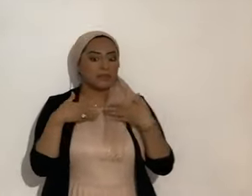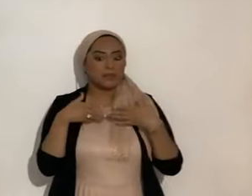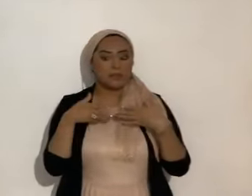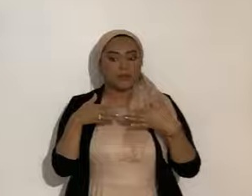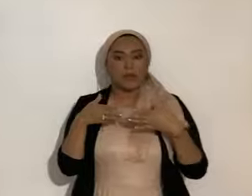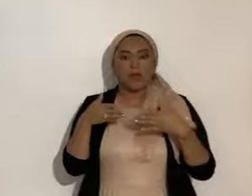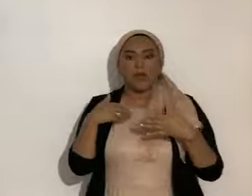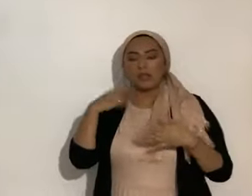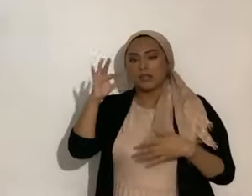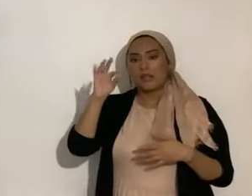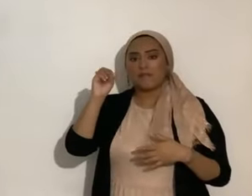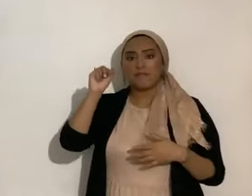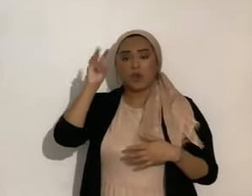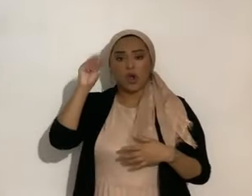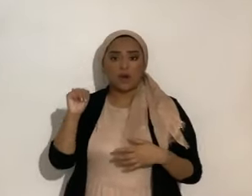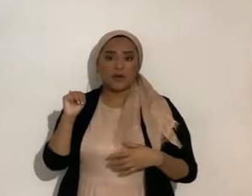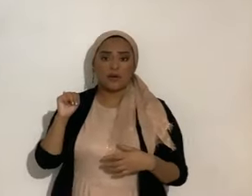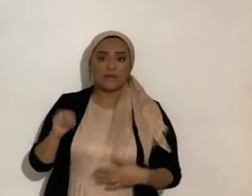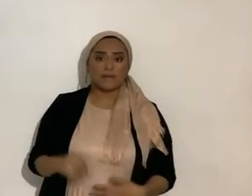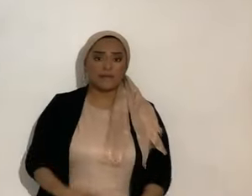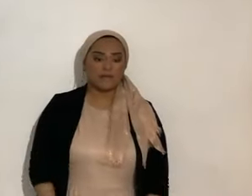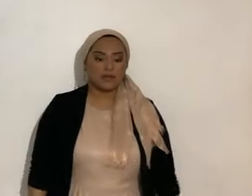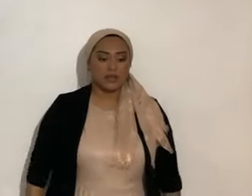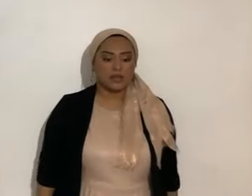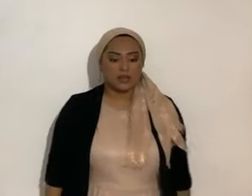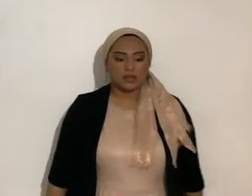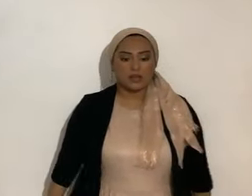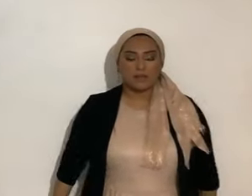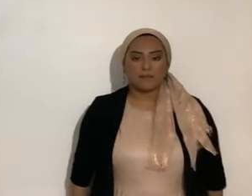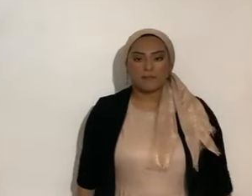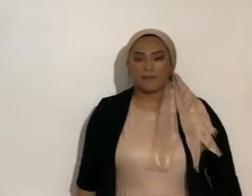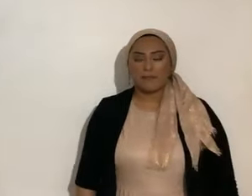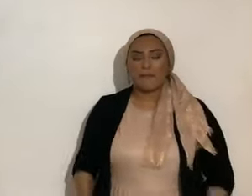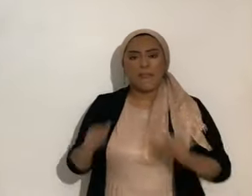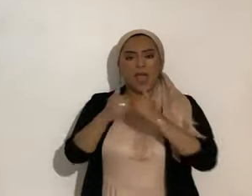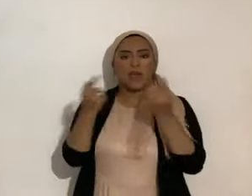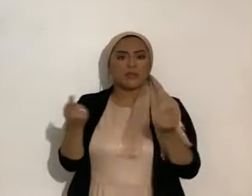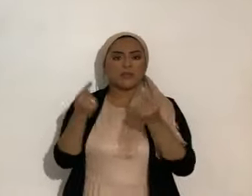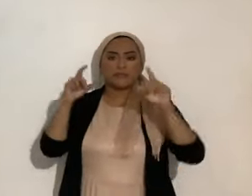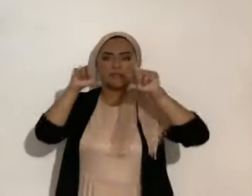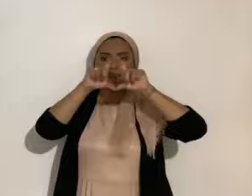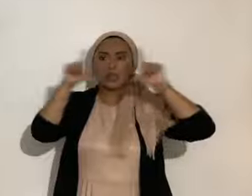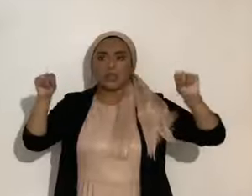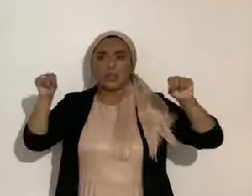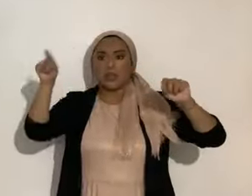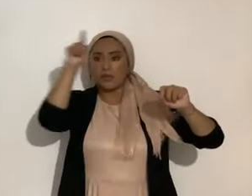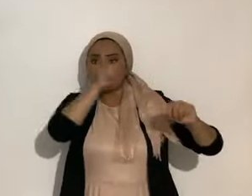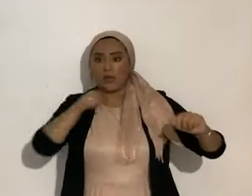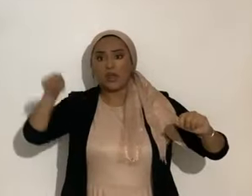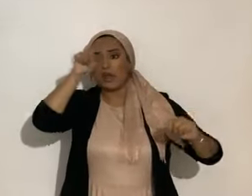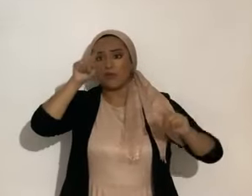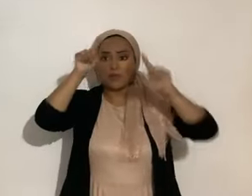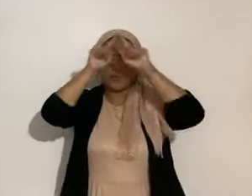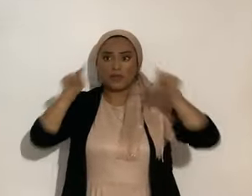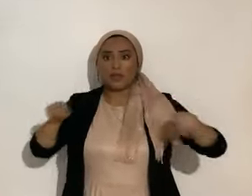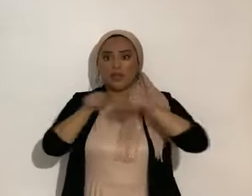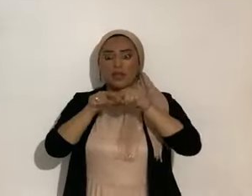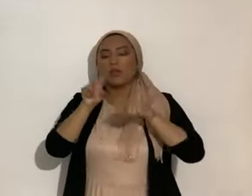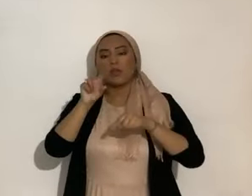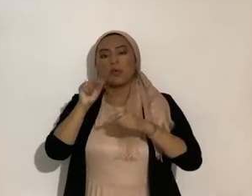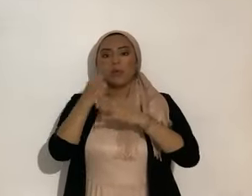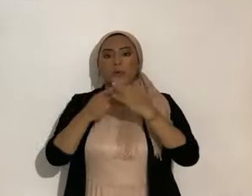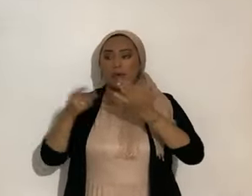el pecado, decimos, el pecado es pecado. ¿Cómo será? ¿Triangular, cuadrado, rectangular, cúbico? ¿Cómo? ¿Sí? Lo que atrae